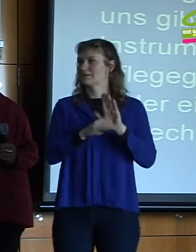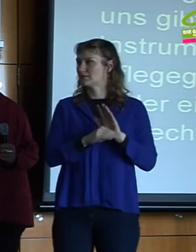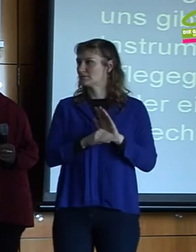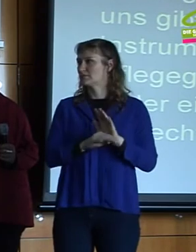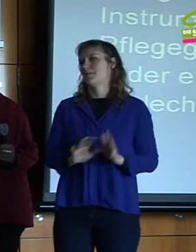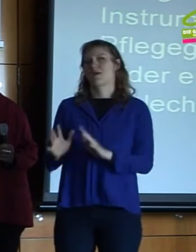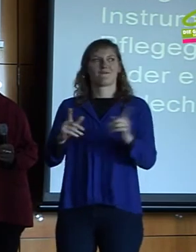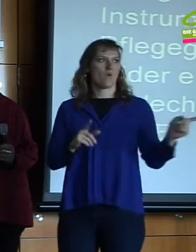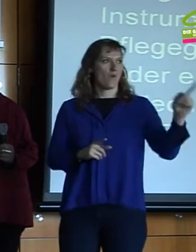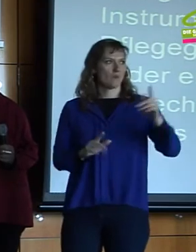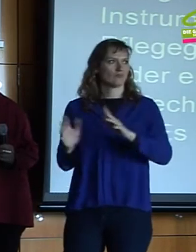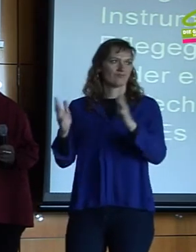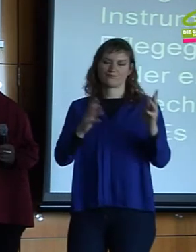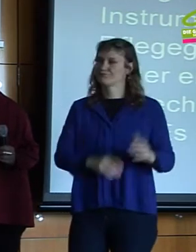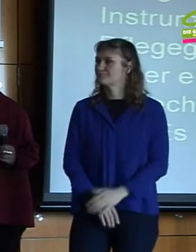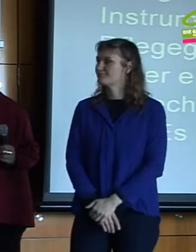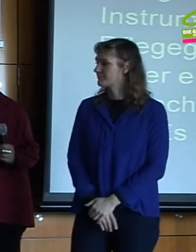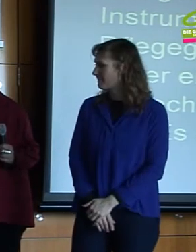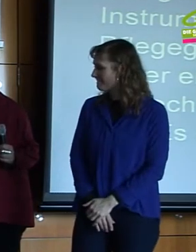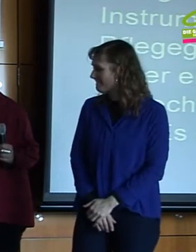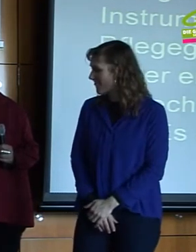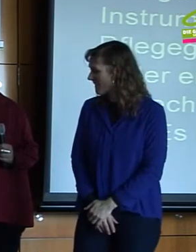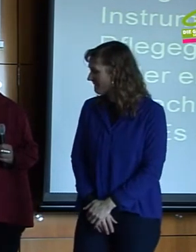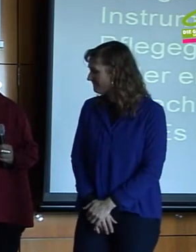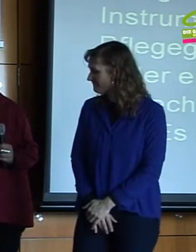oft Sozialpolitiker...